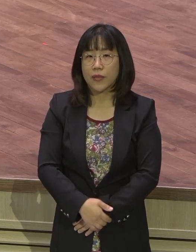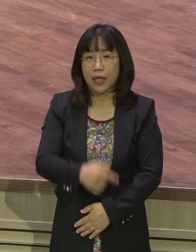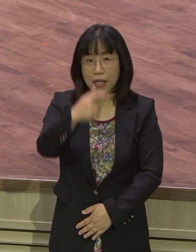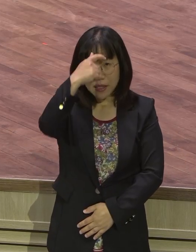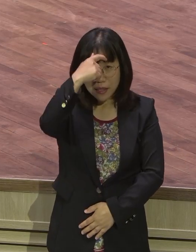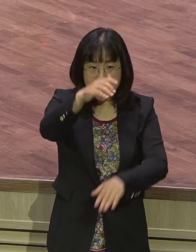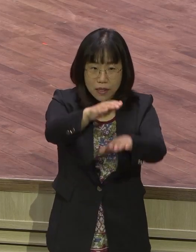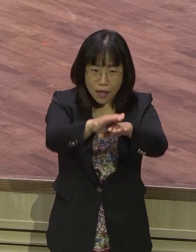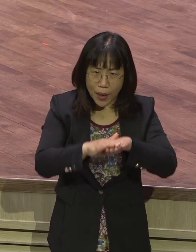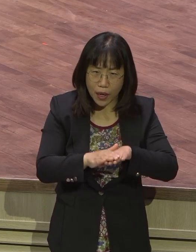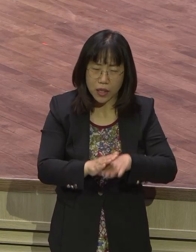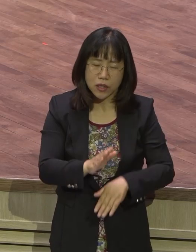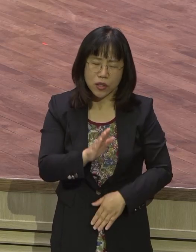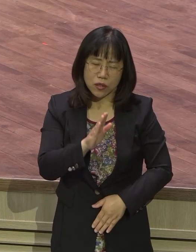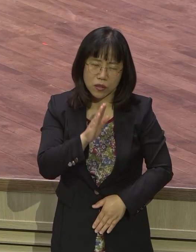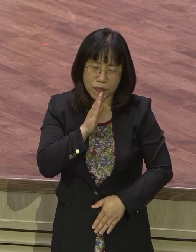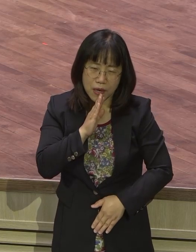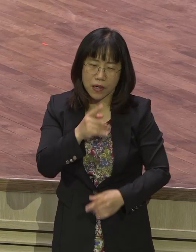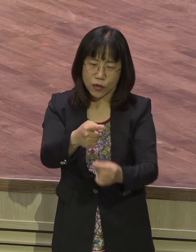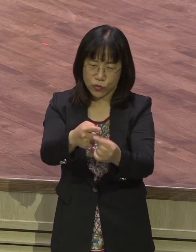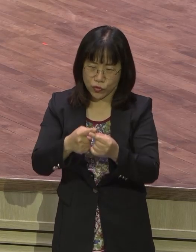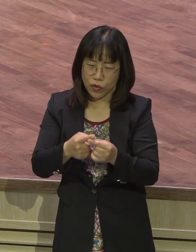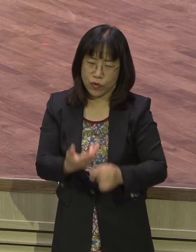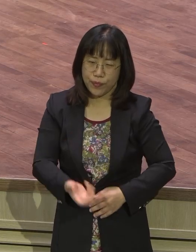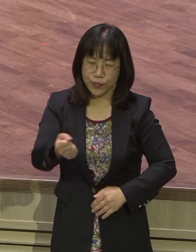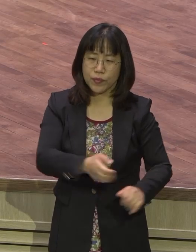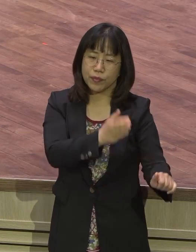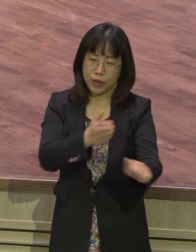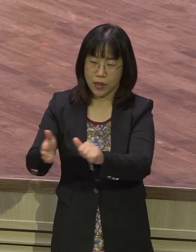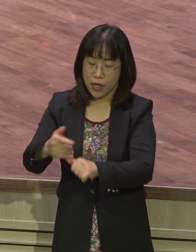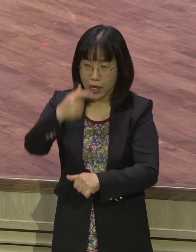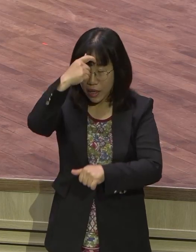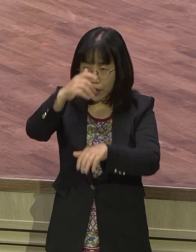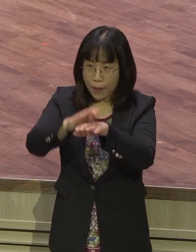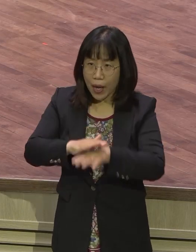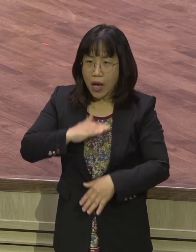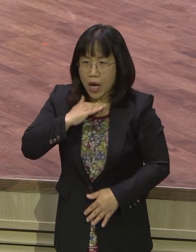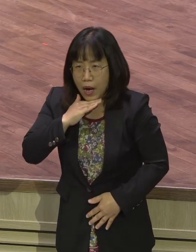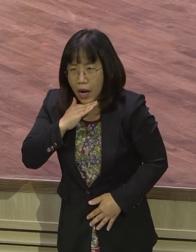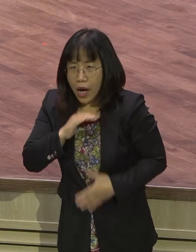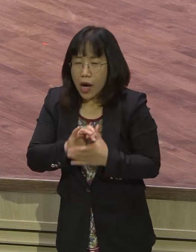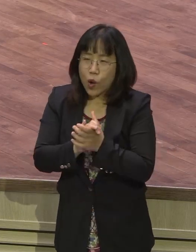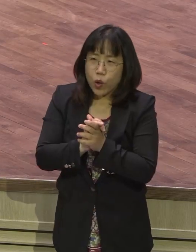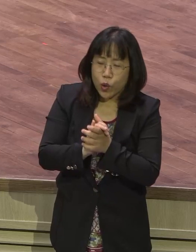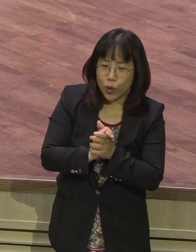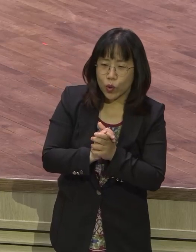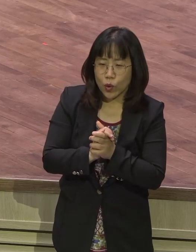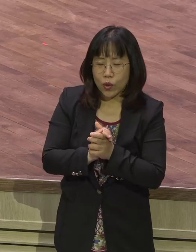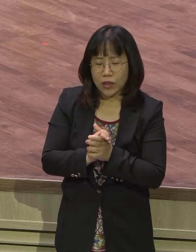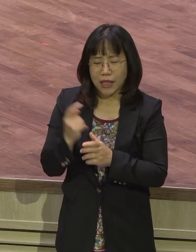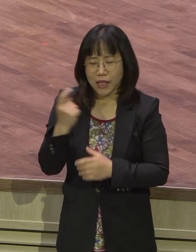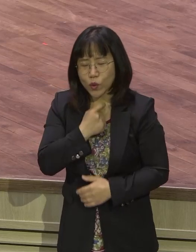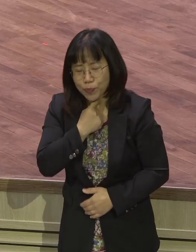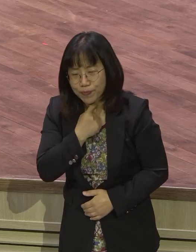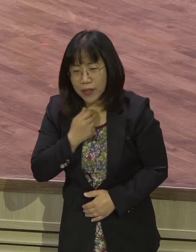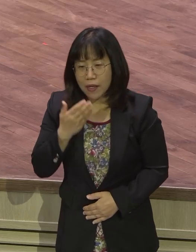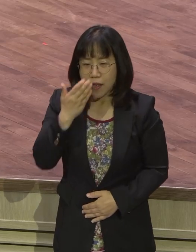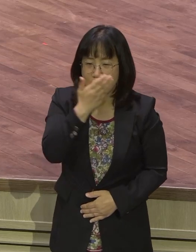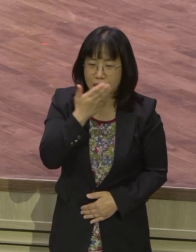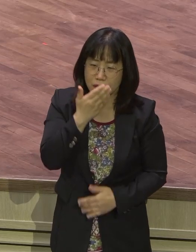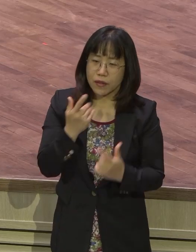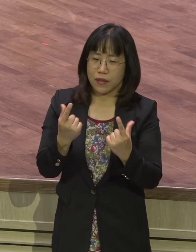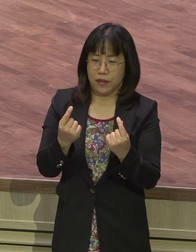인생의 최우선순이 되길 바랍니다. 예배가 기다려지고 말씀이 꿀성이보다 달고 듣고 또 듣고 그때부터 내